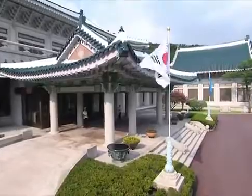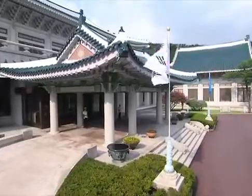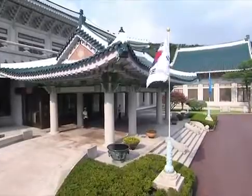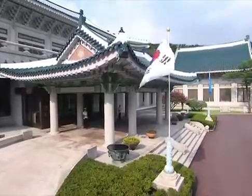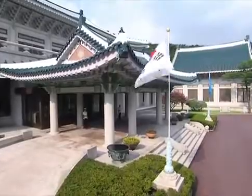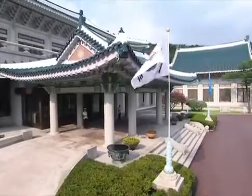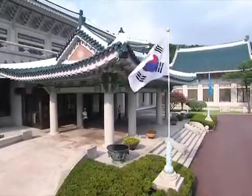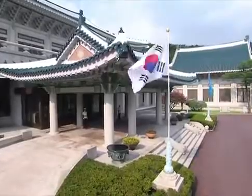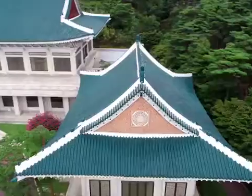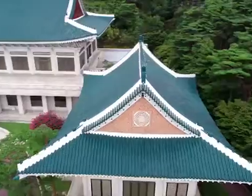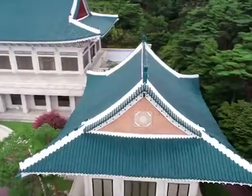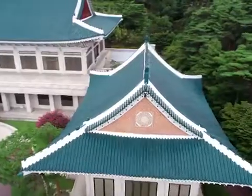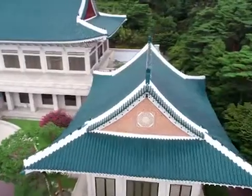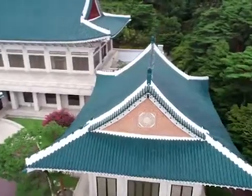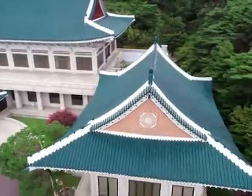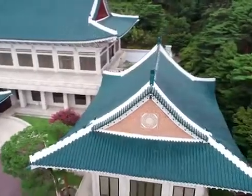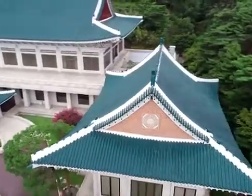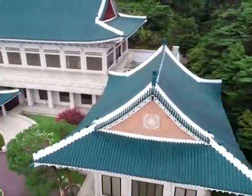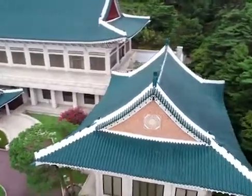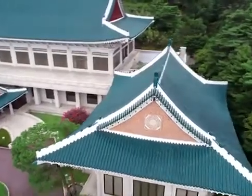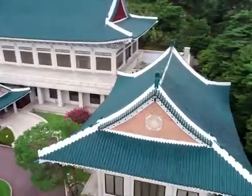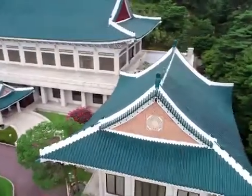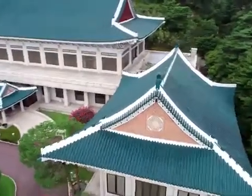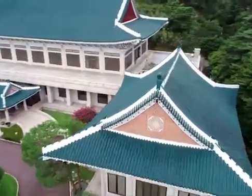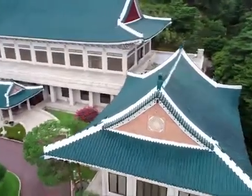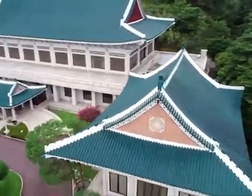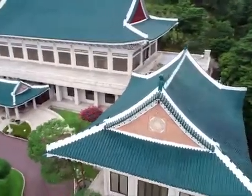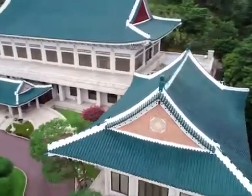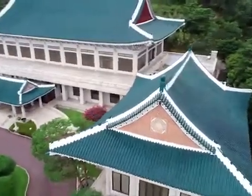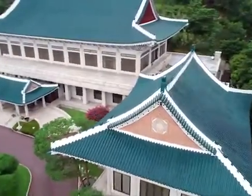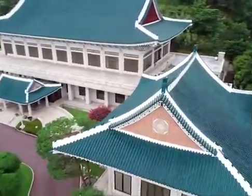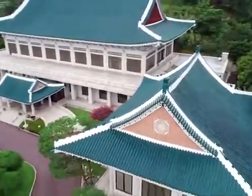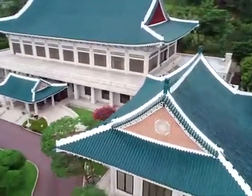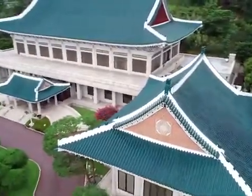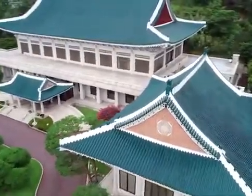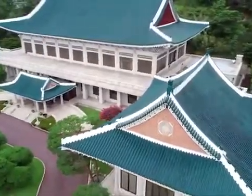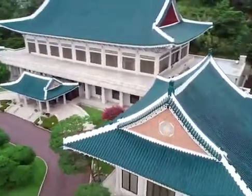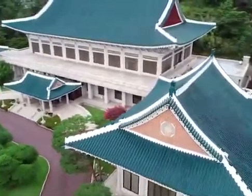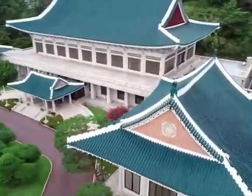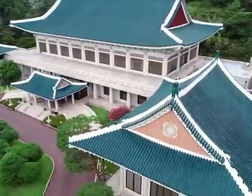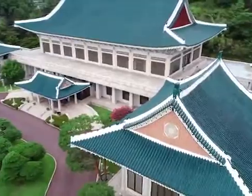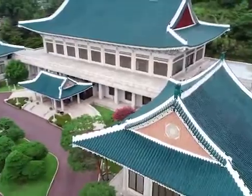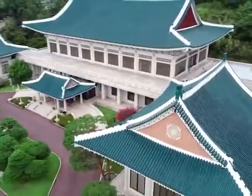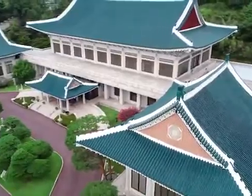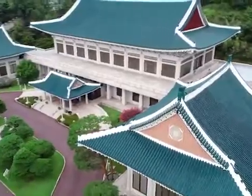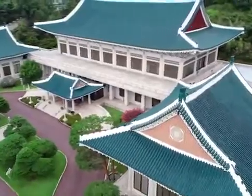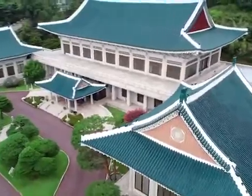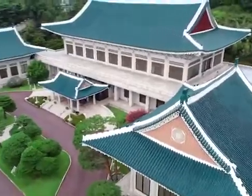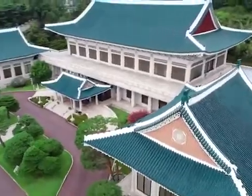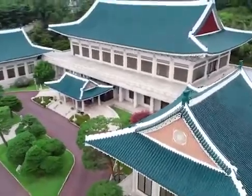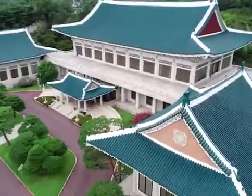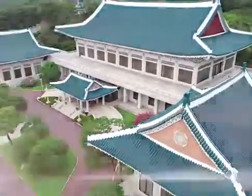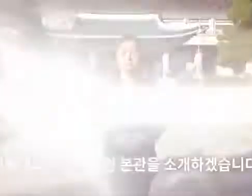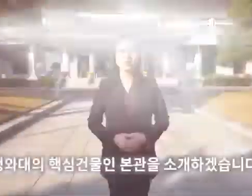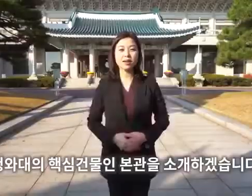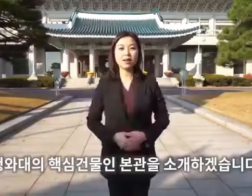있고 2층으로 된 본체 양쪽에는 단층으로 된 별채가 있어 디귿자 구조로 되어 있다.